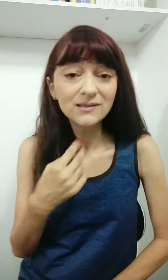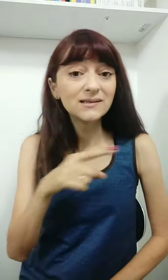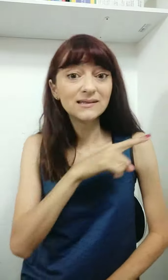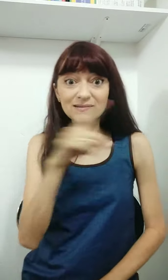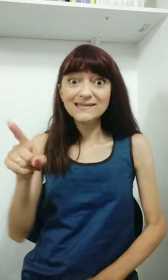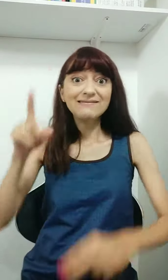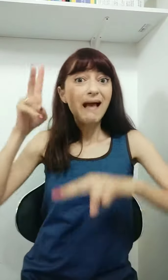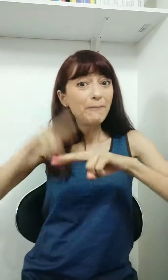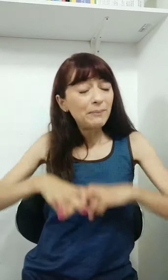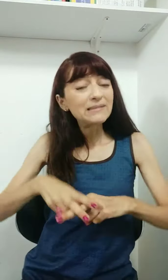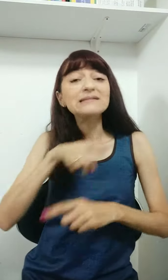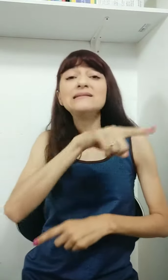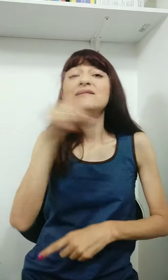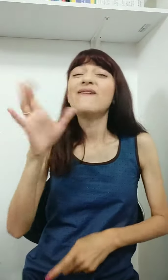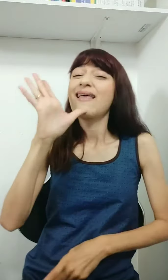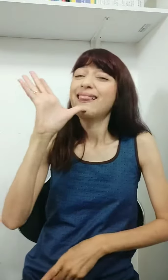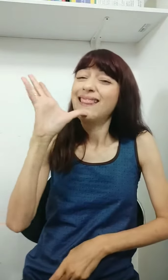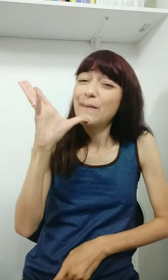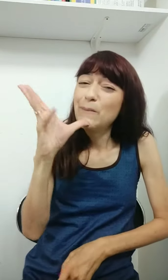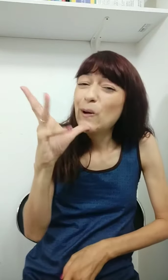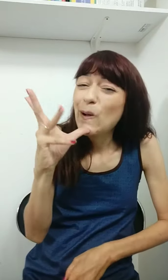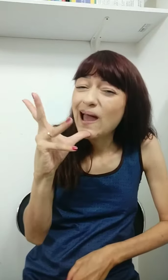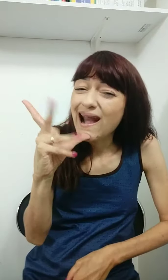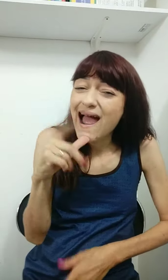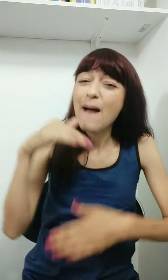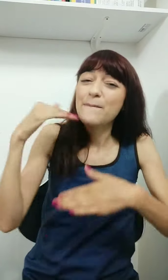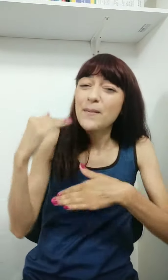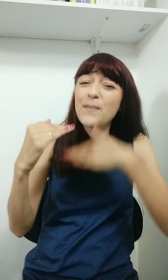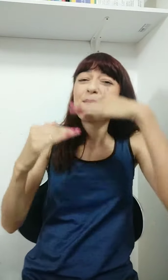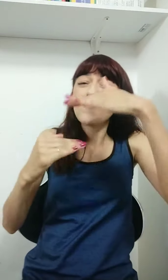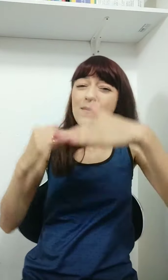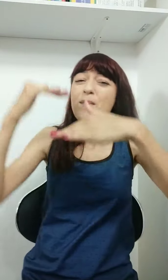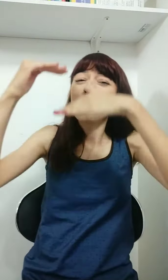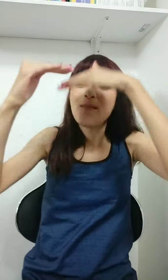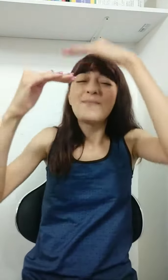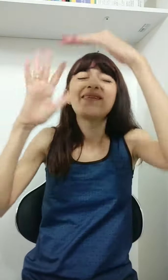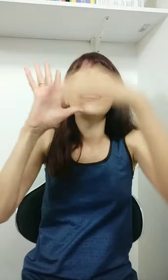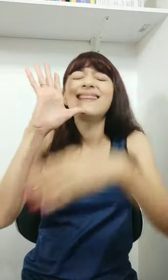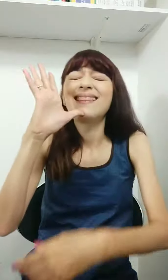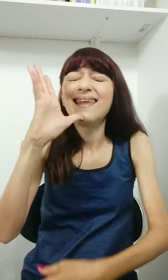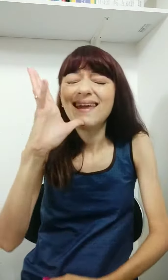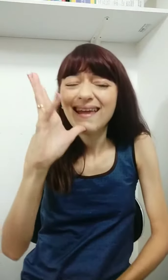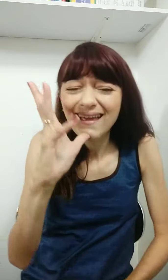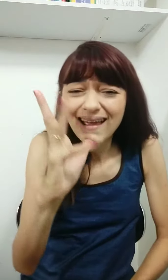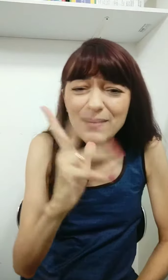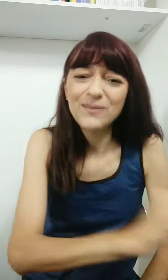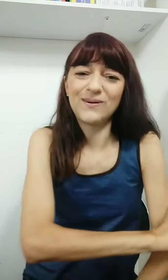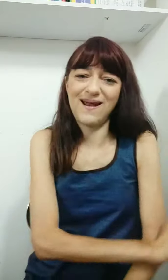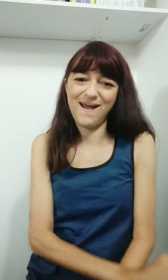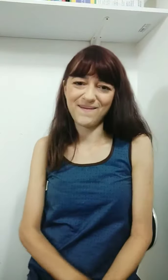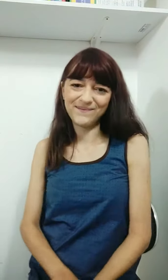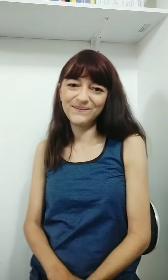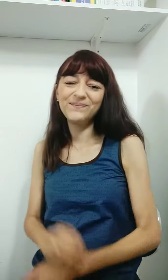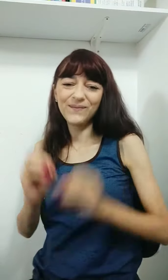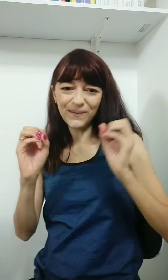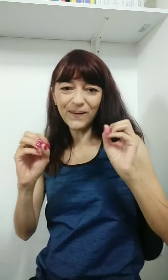ele tem só um significado, é porque vocês estão presos à língua portuguesa, tá? Vocês estão presos, porque às vezes um sinal